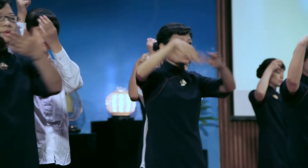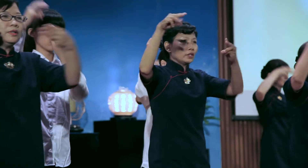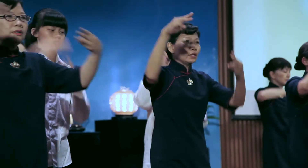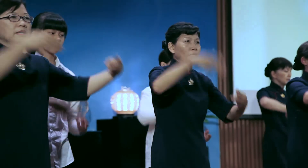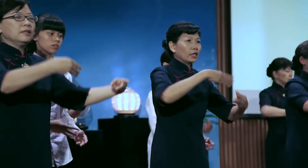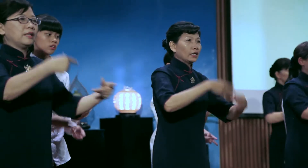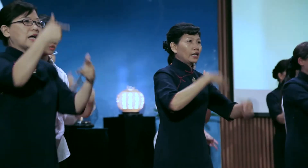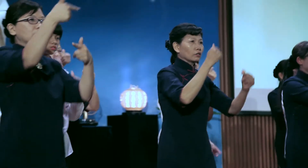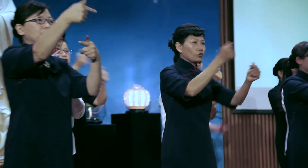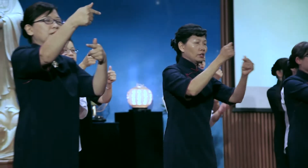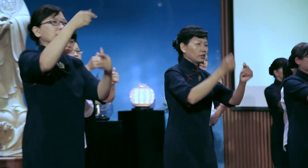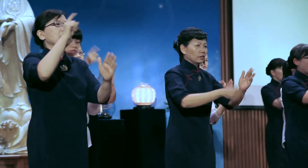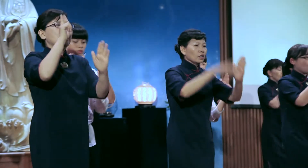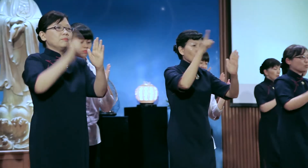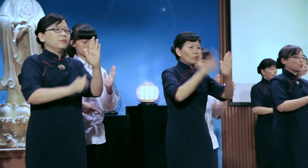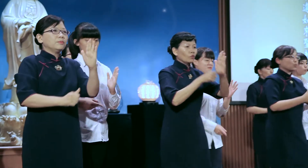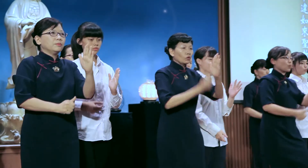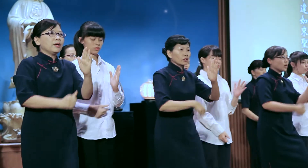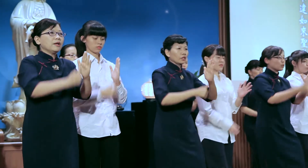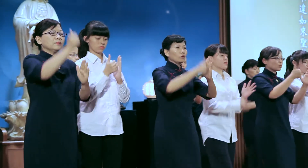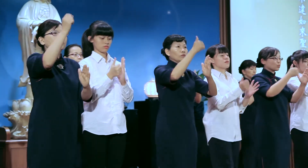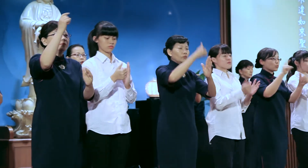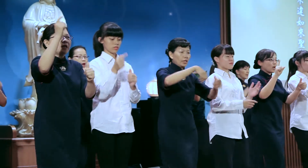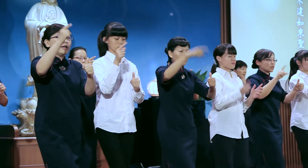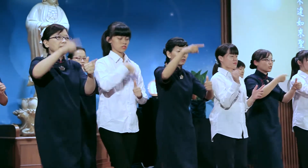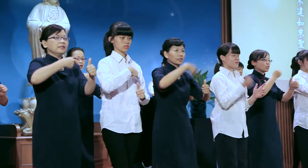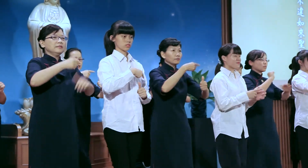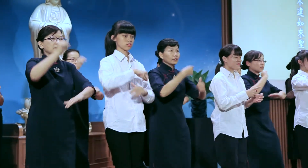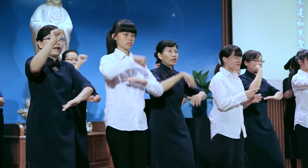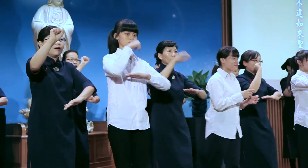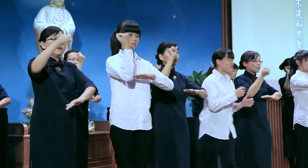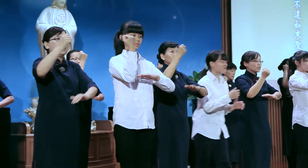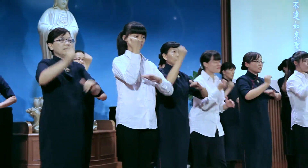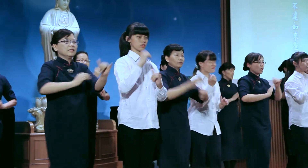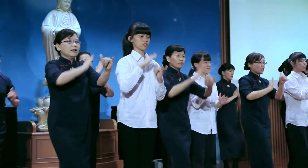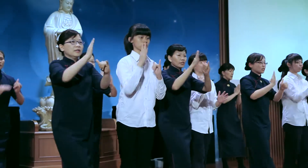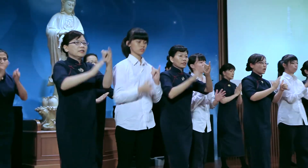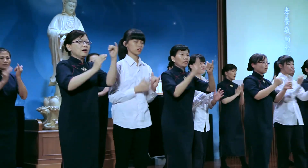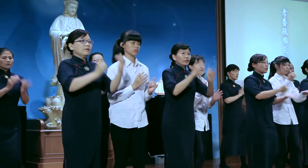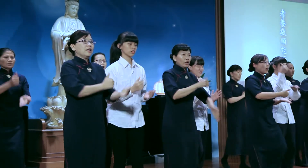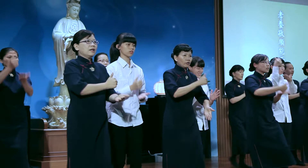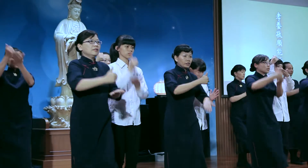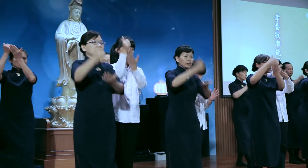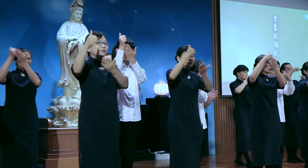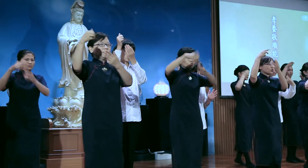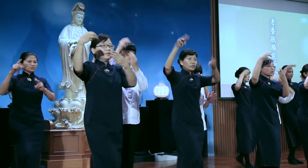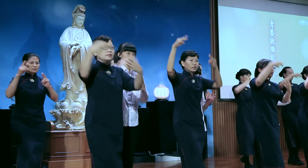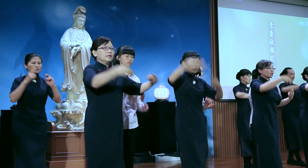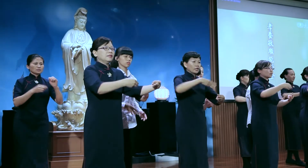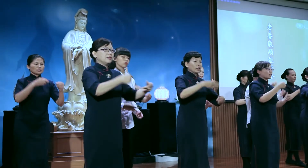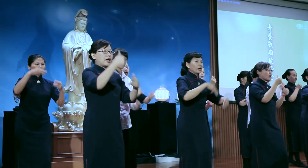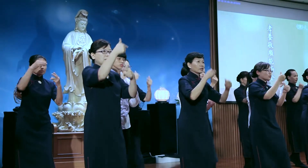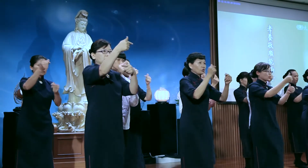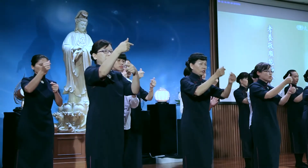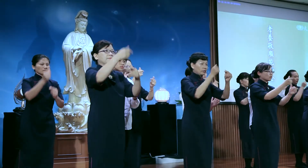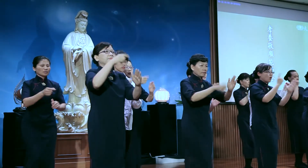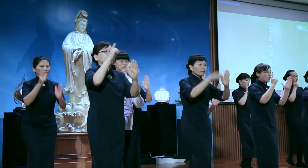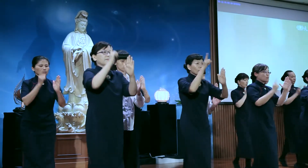神能两全，不为如来生教义，孝养精神能两全，